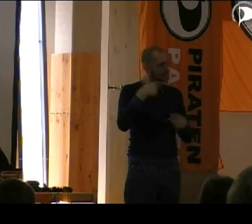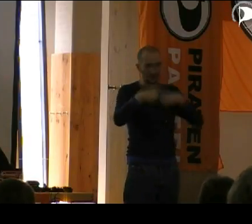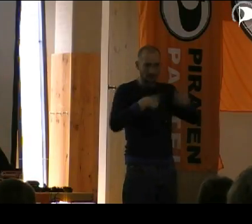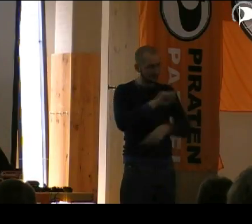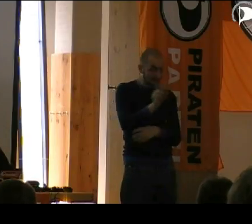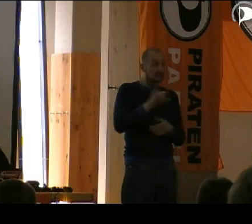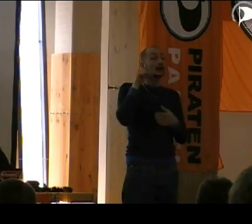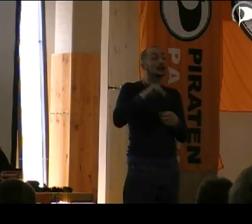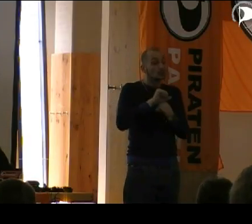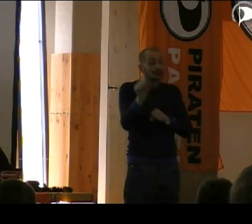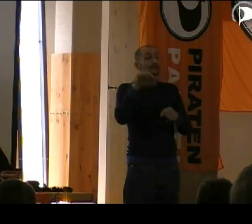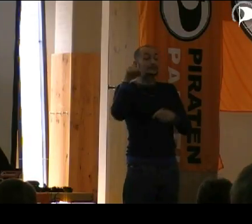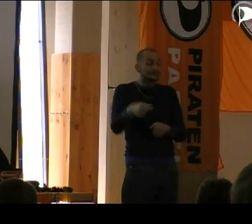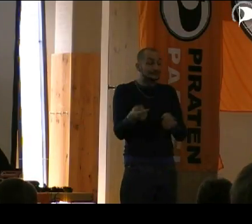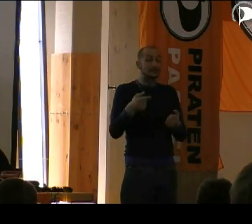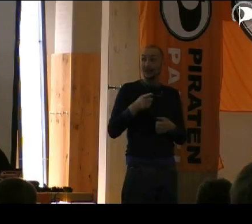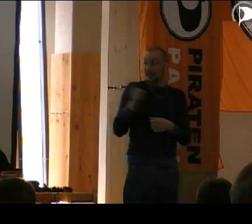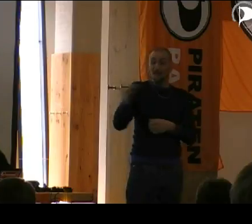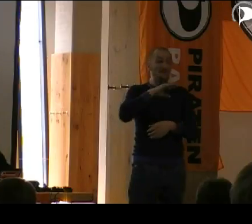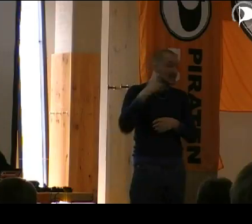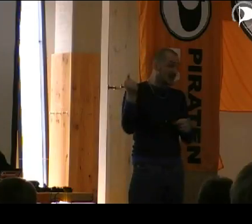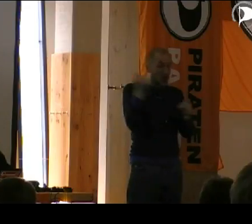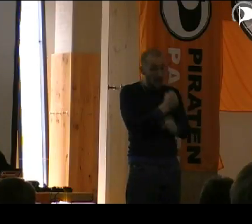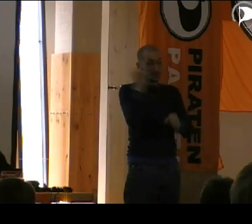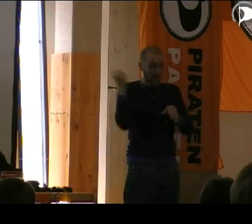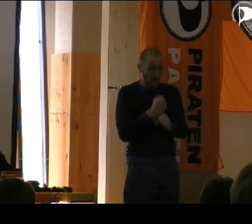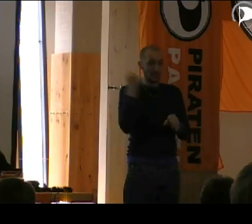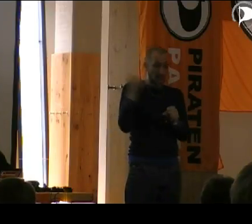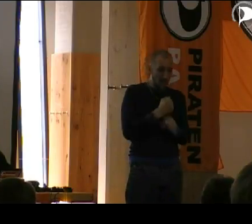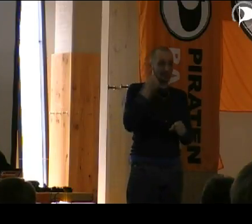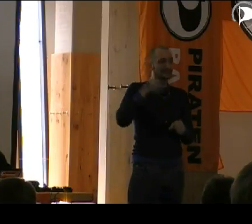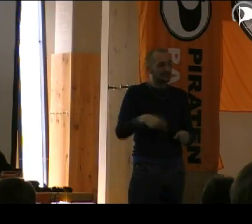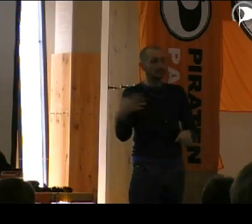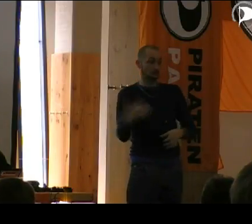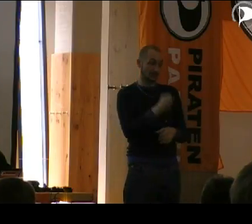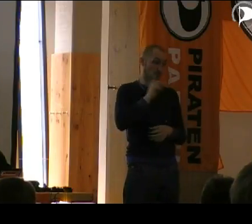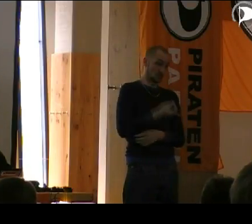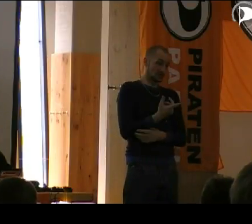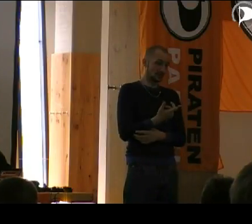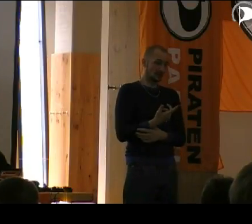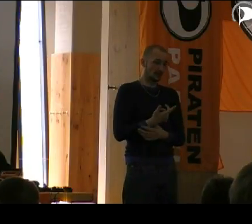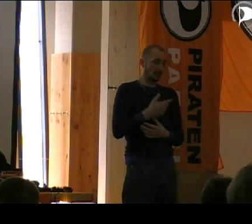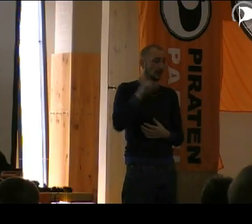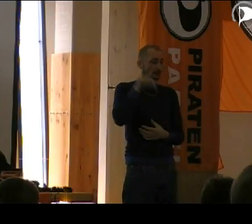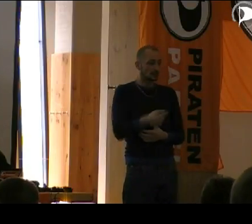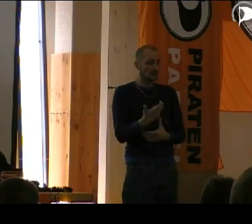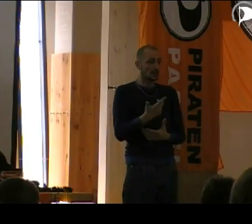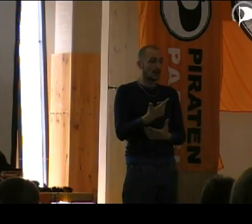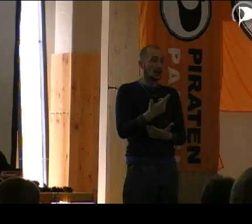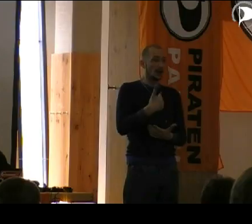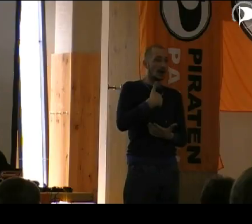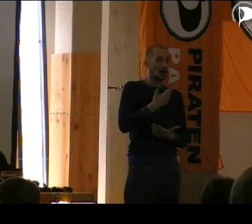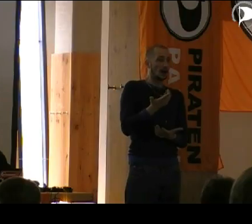er hat ganz viele hat ganz viel arbeit und usa auch auf die reihe bringen konnte ich würde auch jetzt